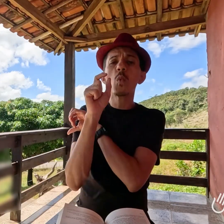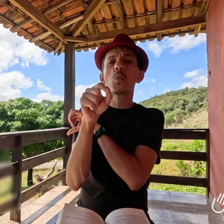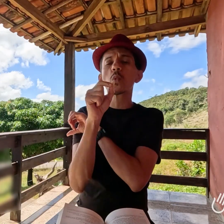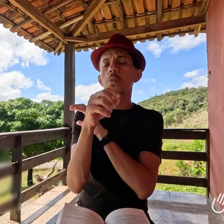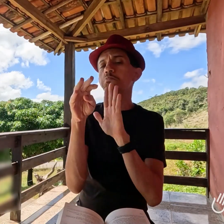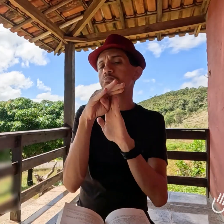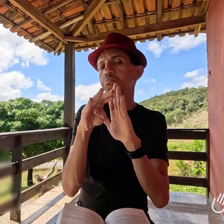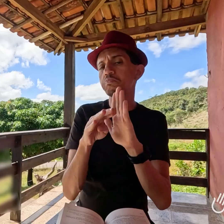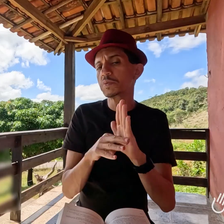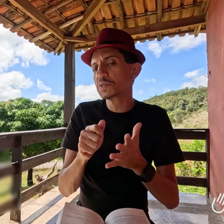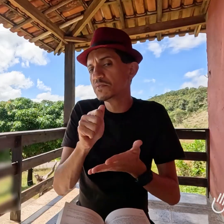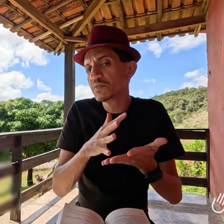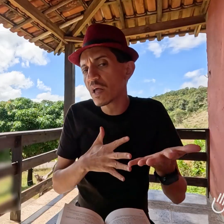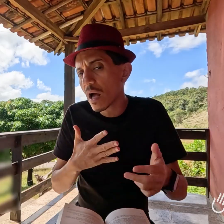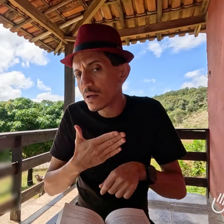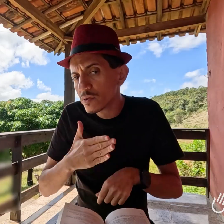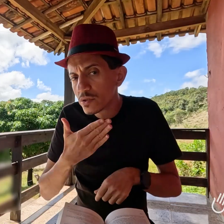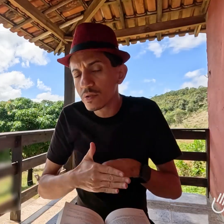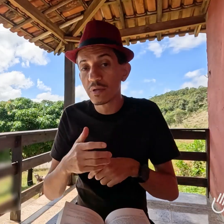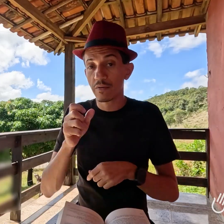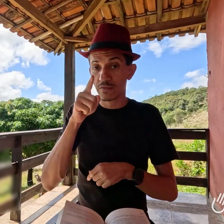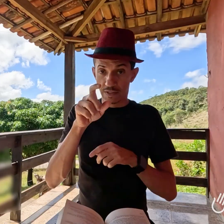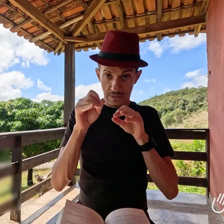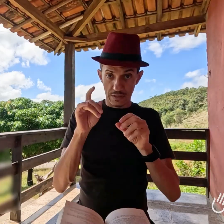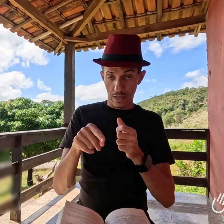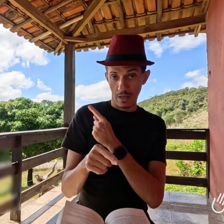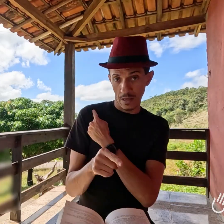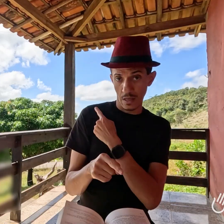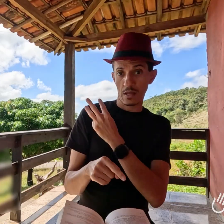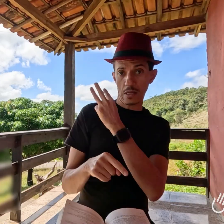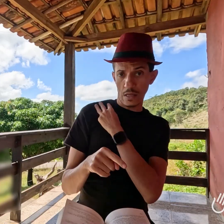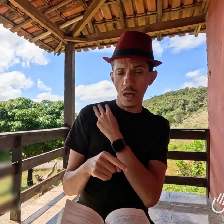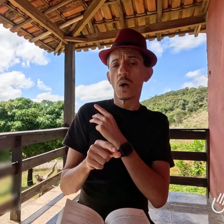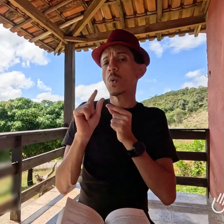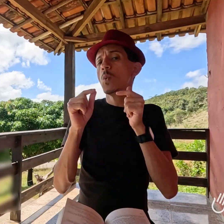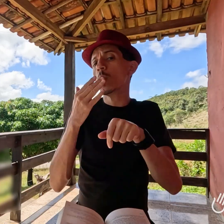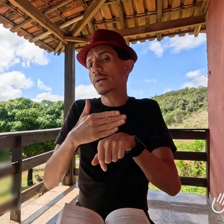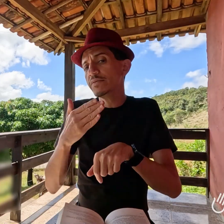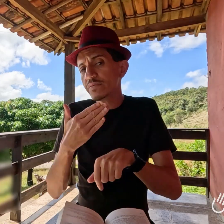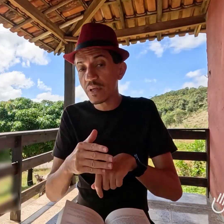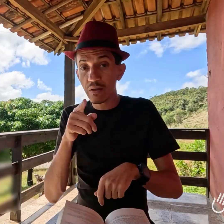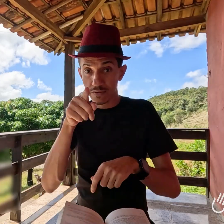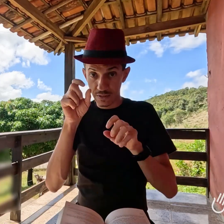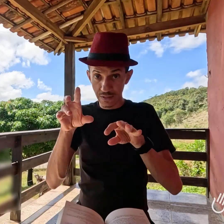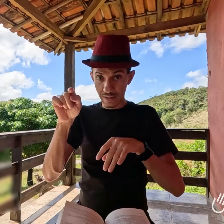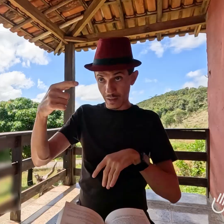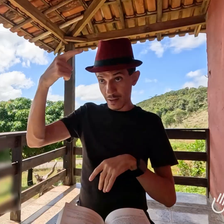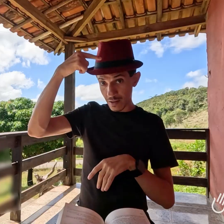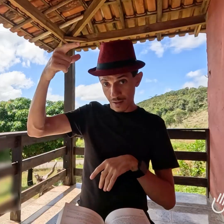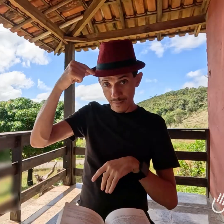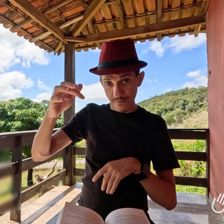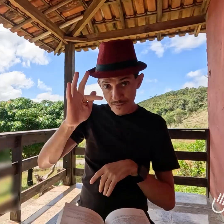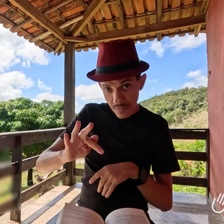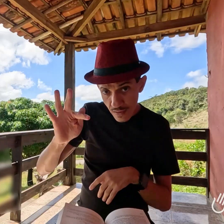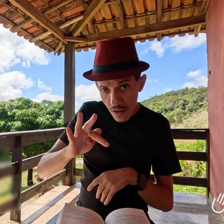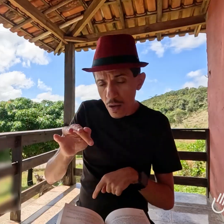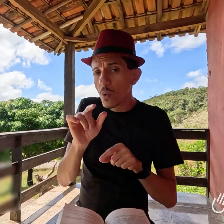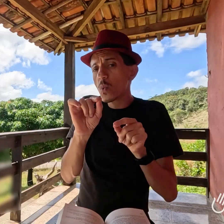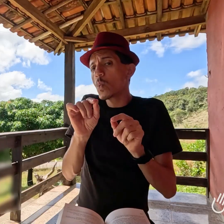ensino fundamental, outras para o ensino médio. Então, tem práticas específicas para cada nível de